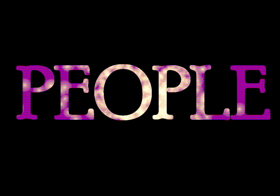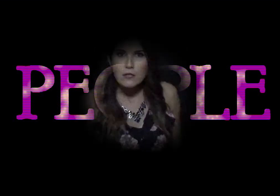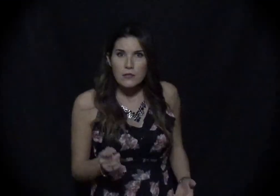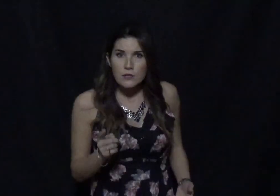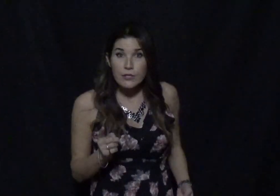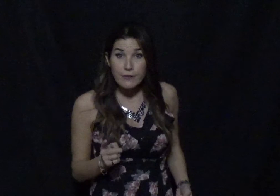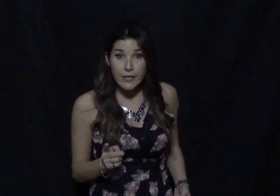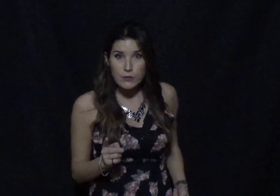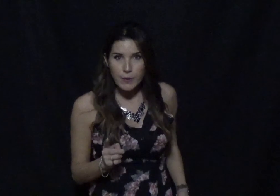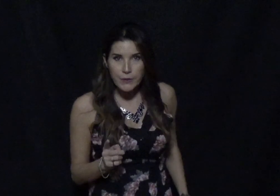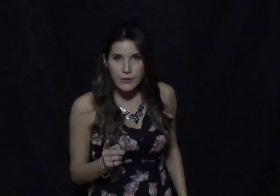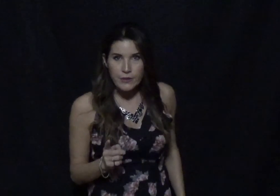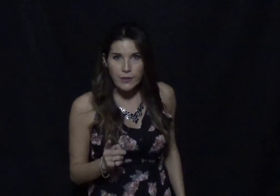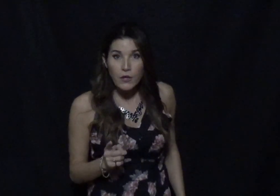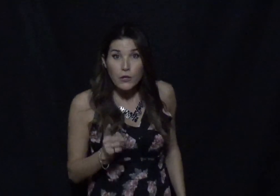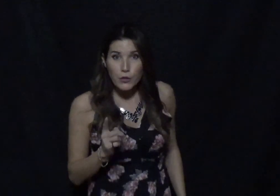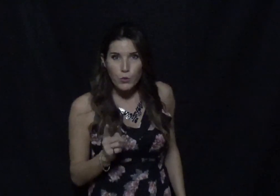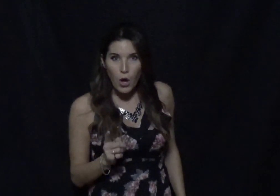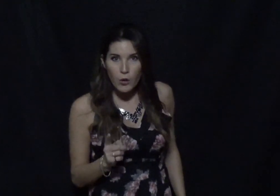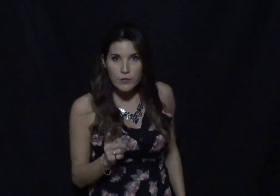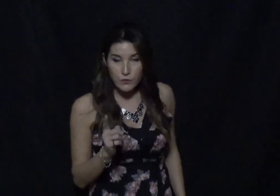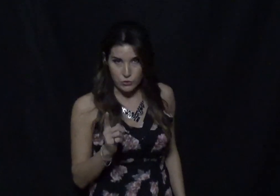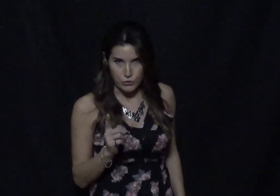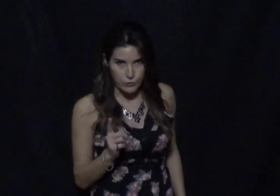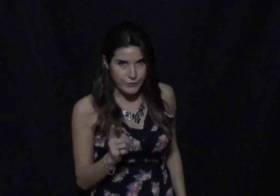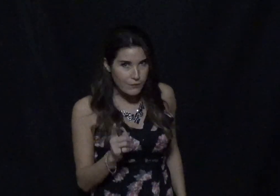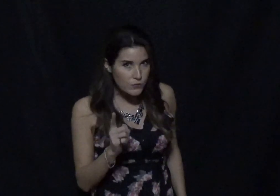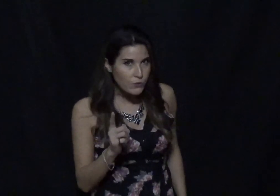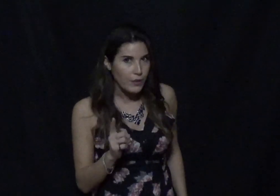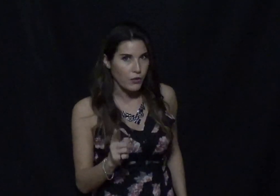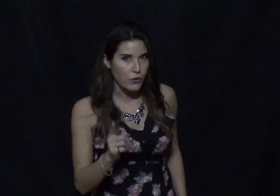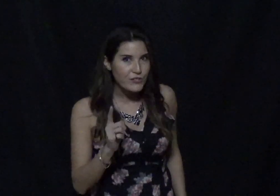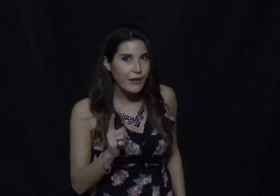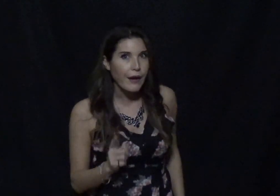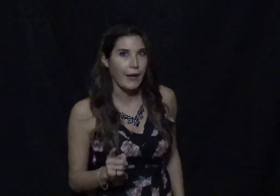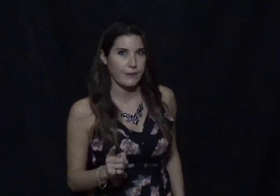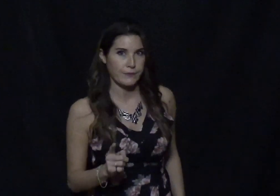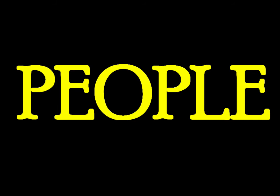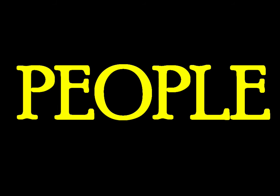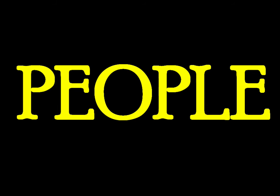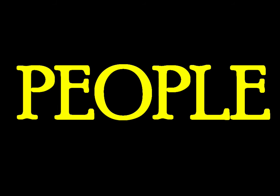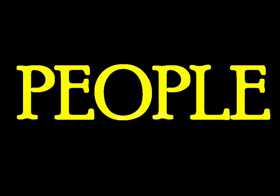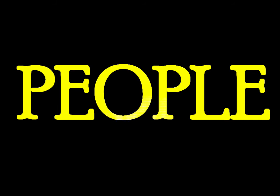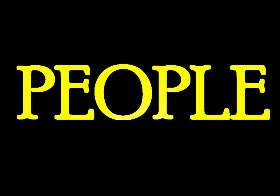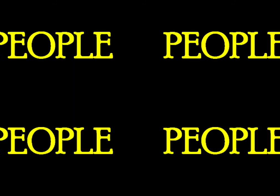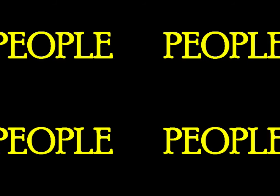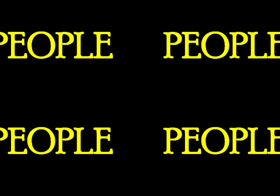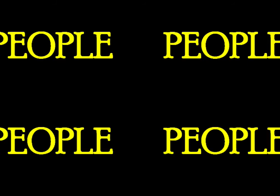Sta' attento, bambino, che gli uomini vogliono soltanto quella cosa là. La sento di Milano.